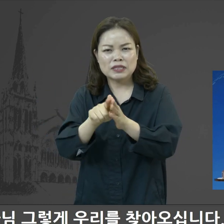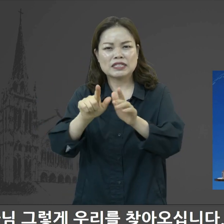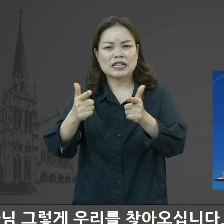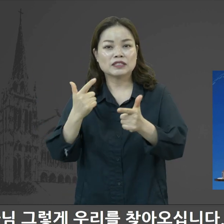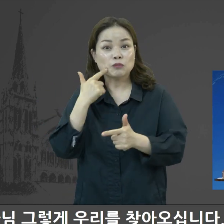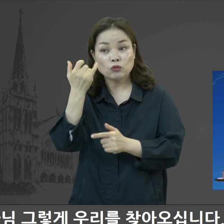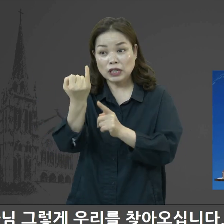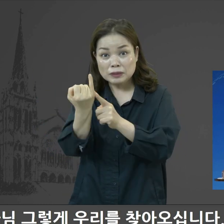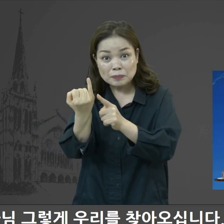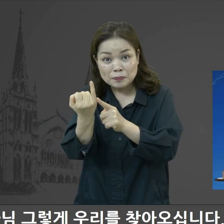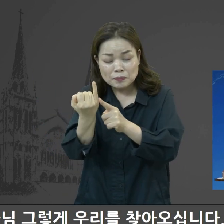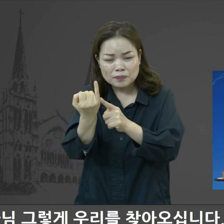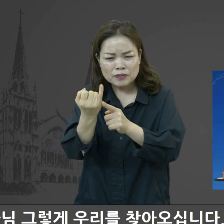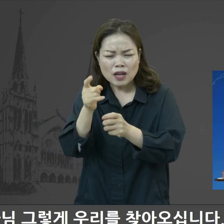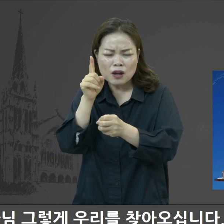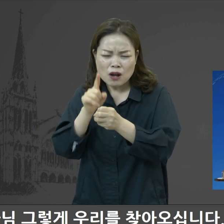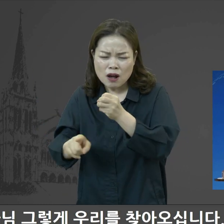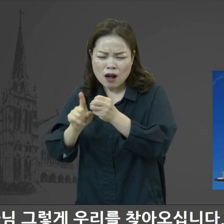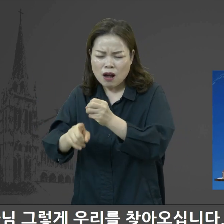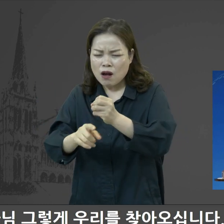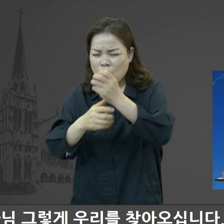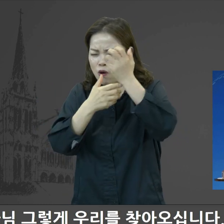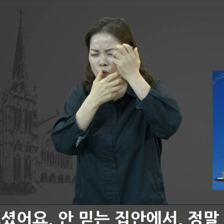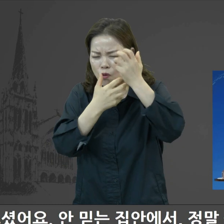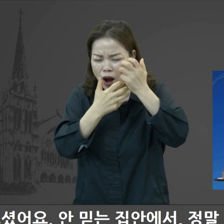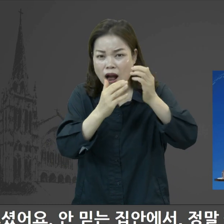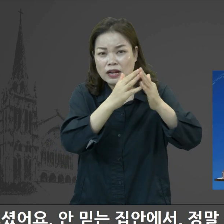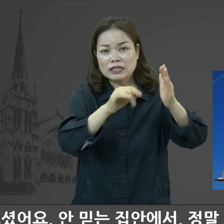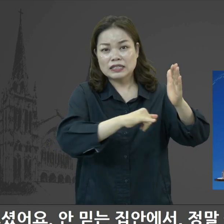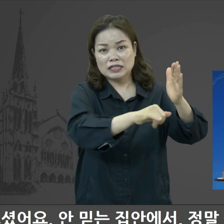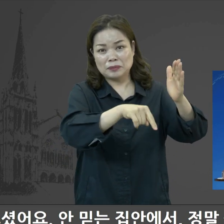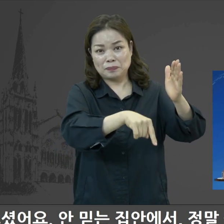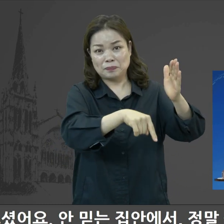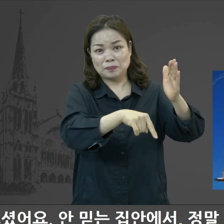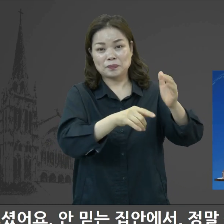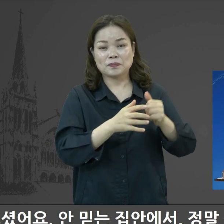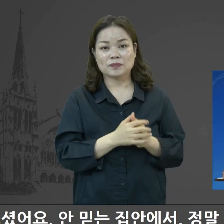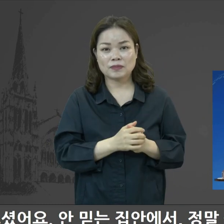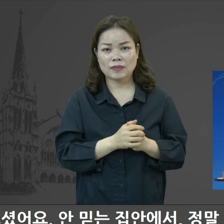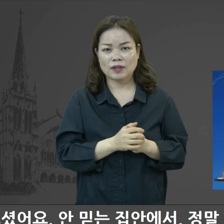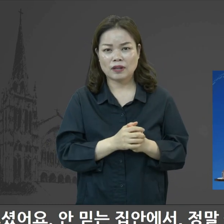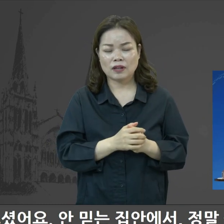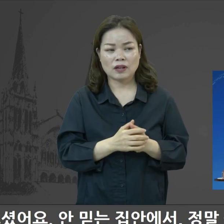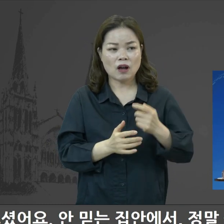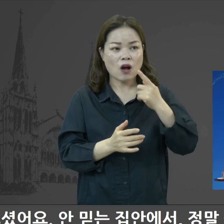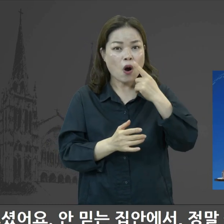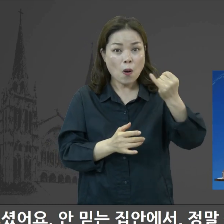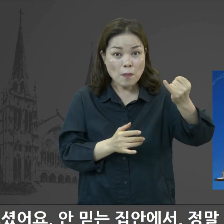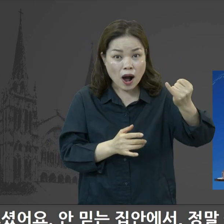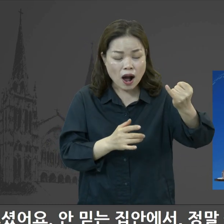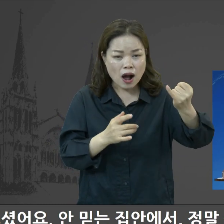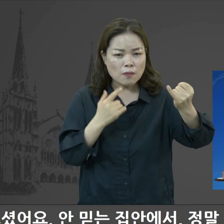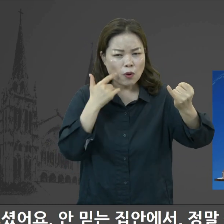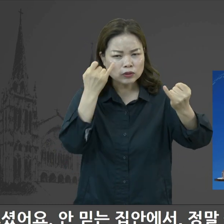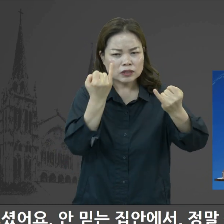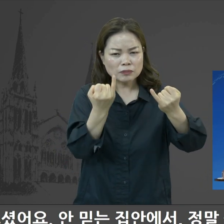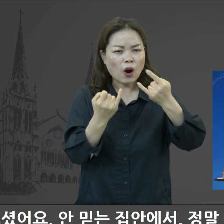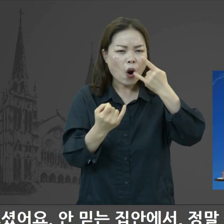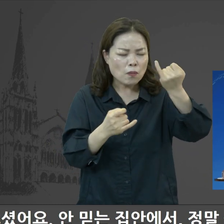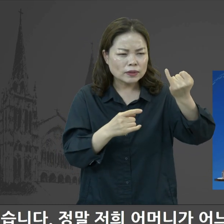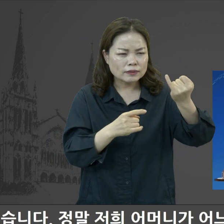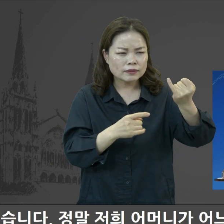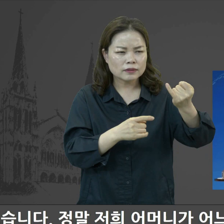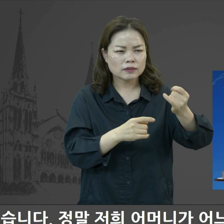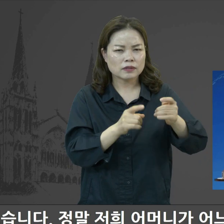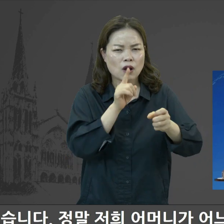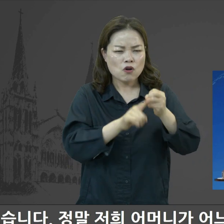집안에서 정말 불교 지독하게 믿는 그런 집안이었습니다. 정말 저희 어머니가 어느 정도로 우상을